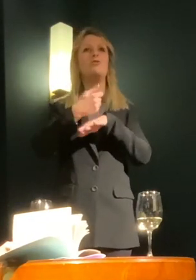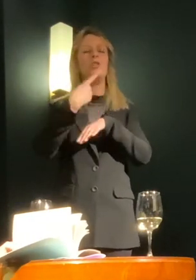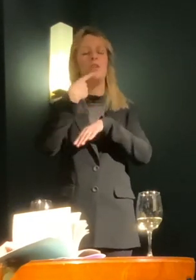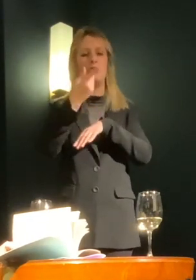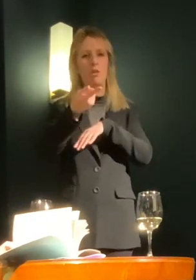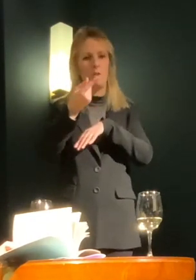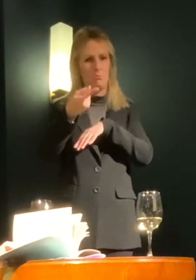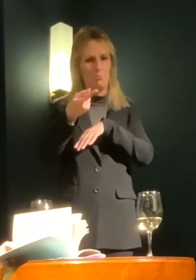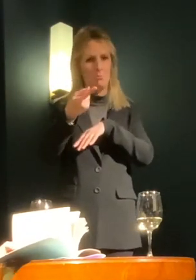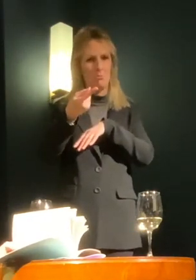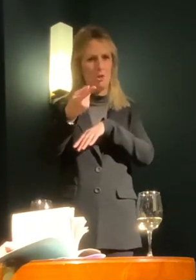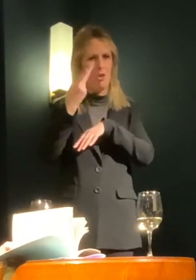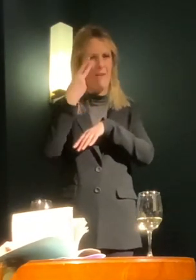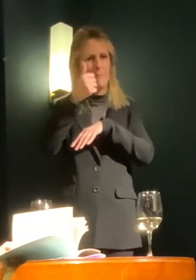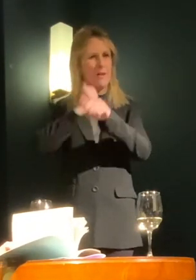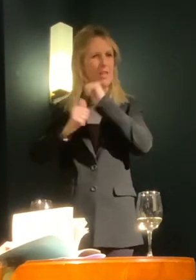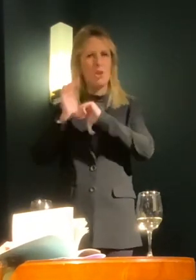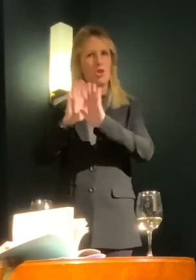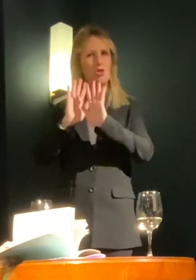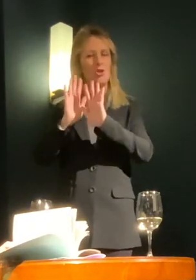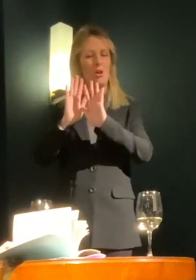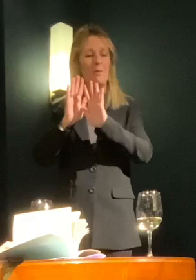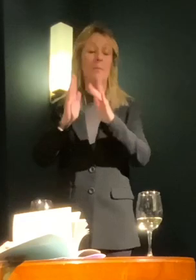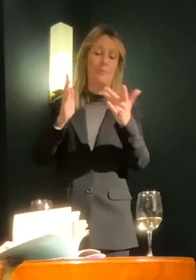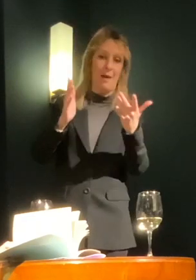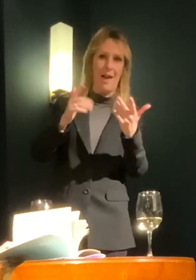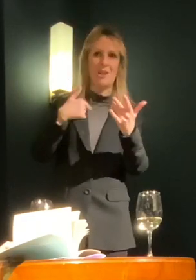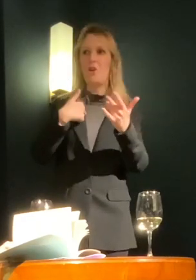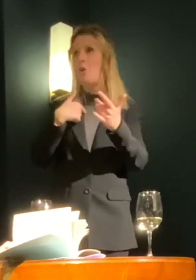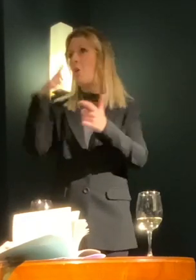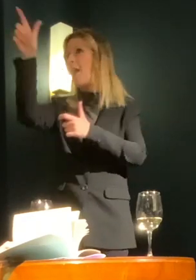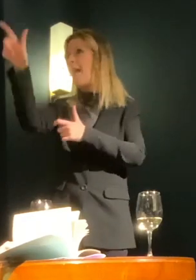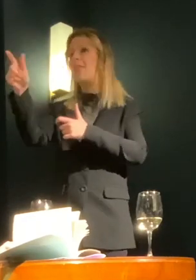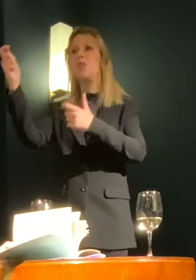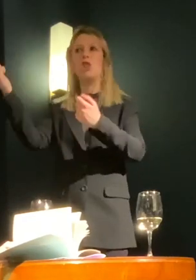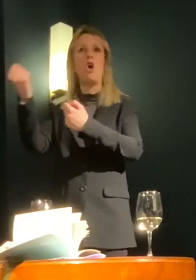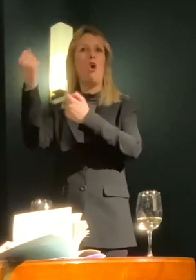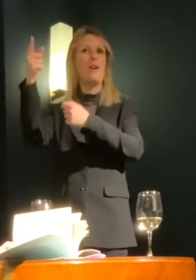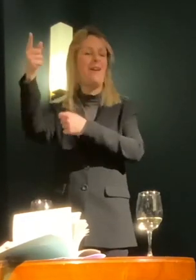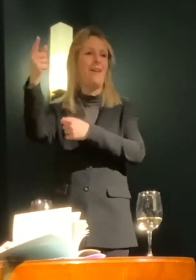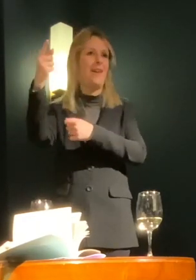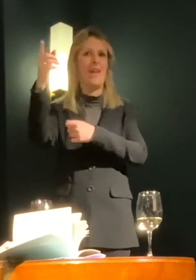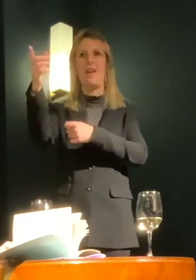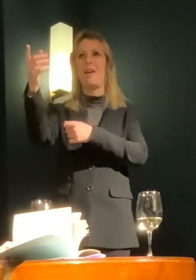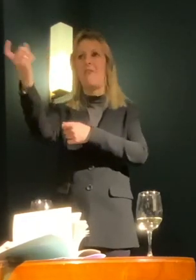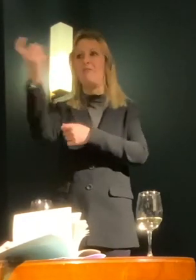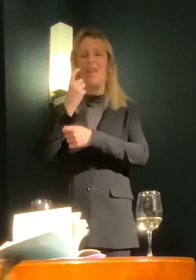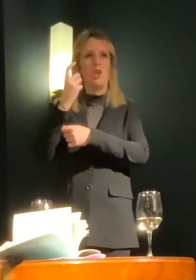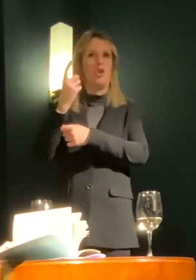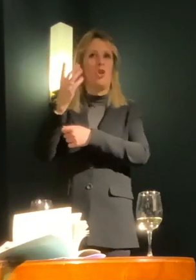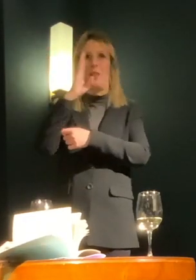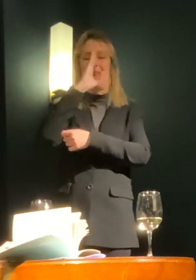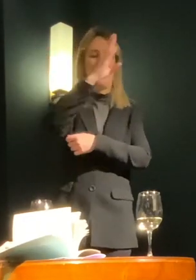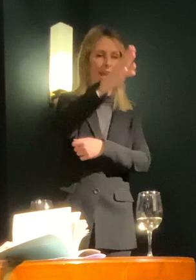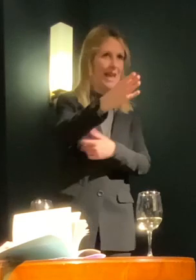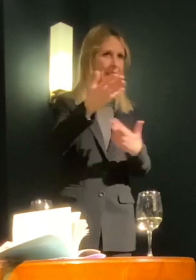questa cosa. E non avendo a che fare con degli attori che vengono diretti, al quale tu dici: stop, questo rifacciamo, loro a un certo punto fanno